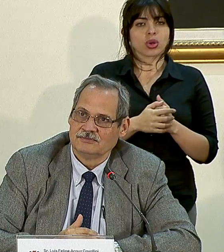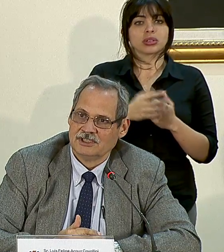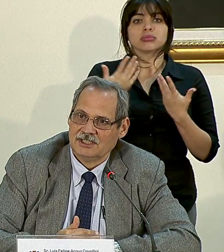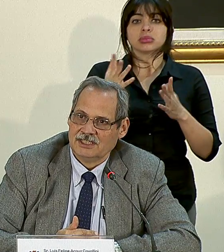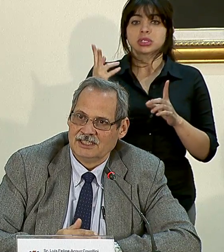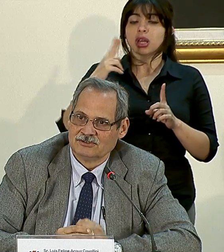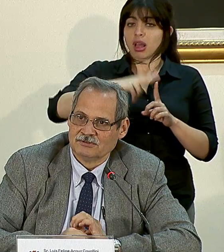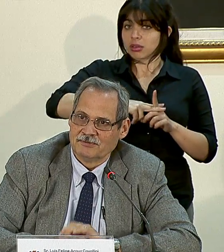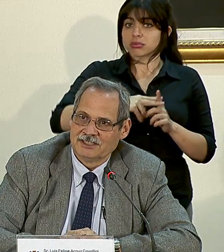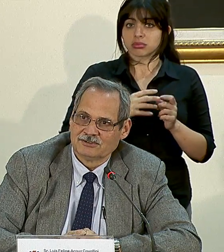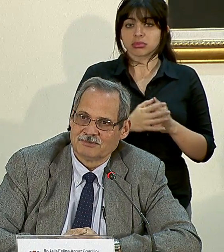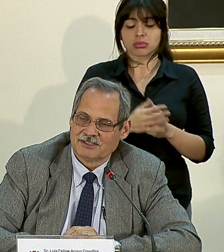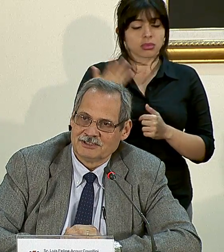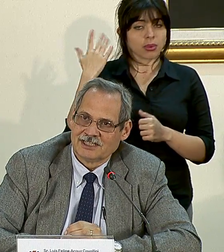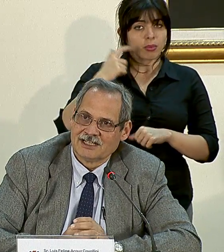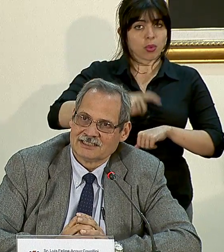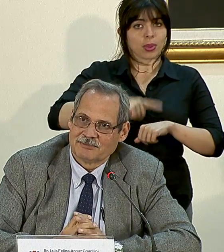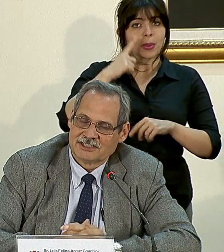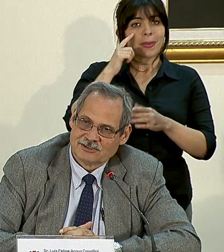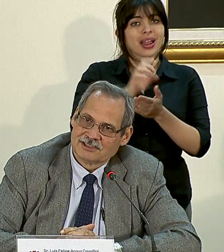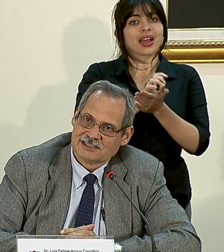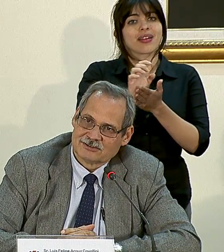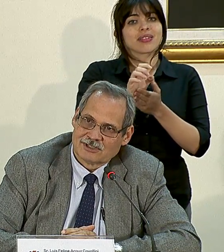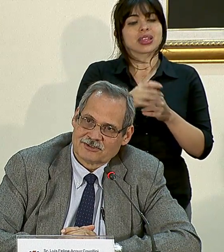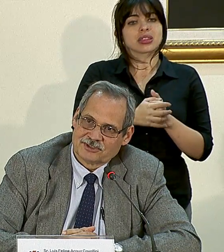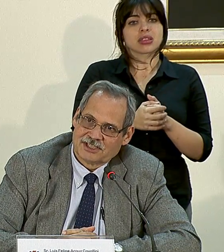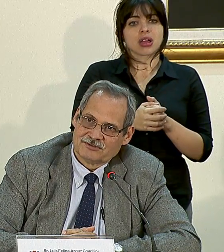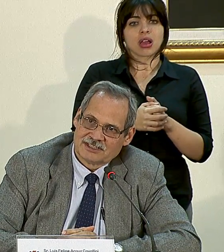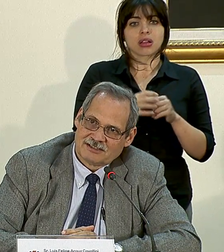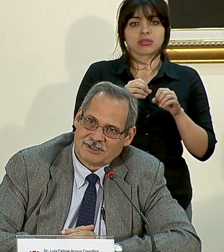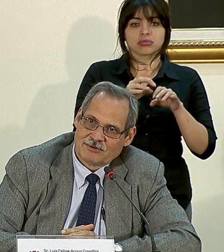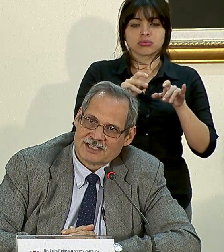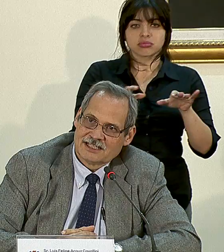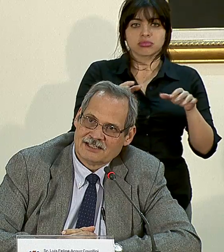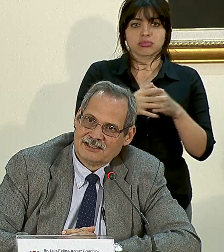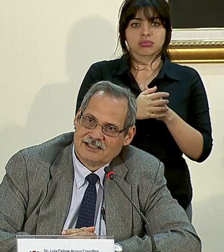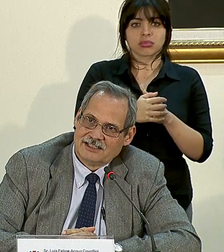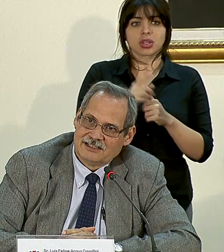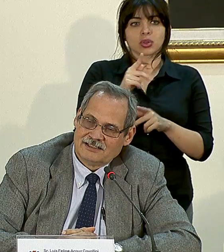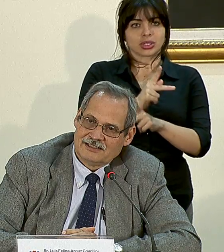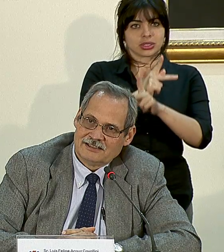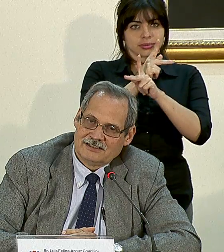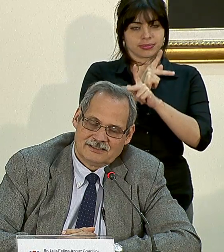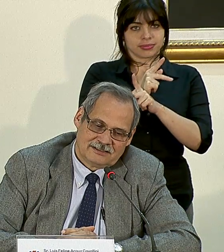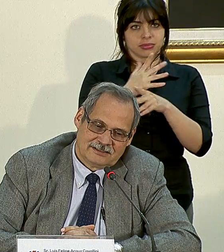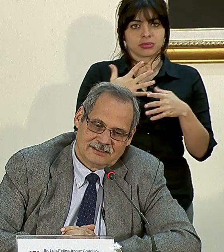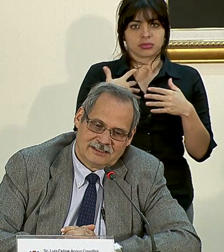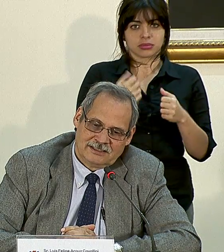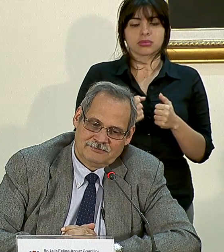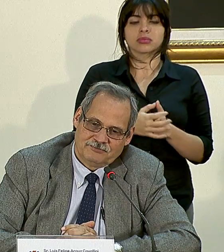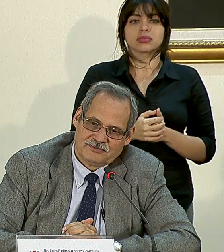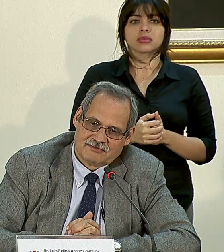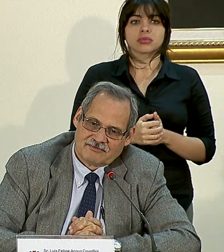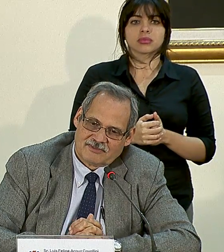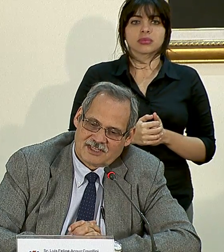aplicó en su momento para evitar la desaparición del sector arrocero, una salvaguarda